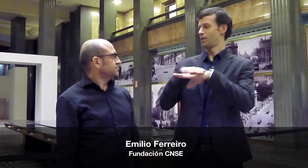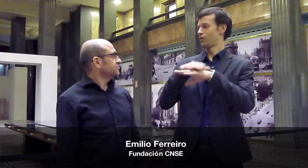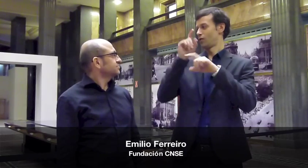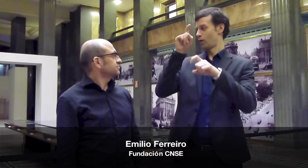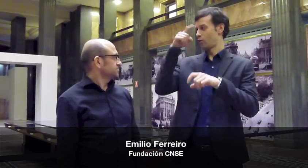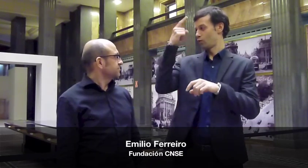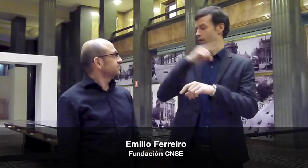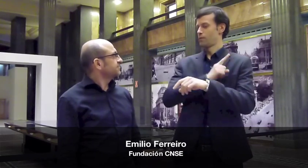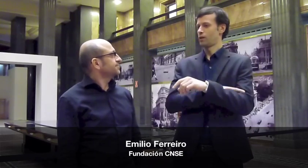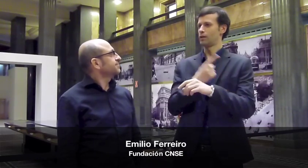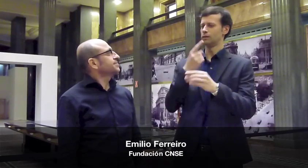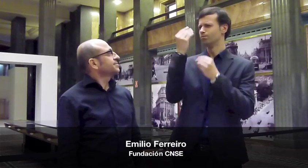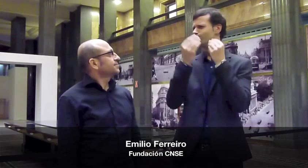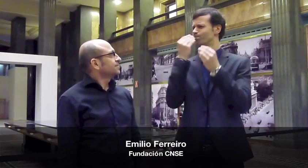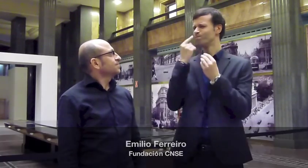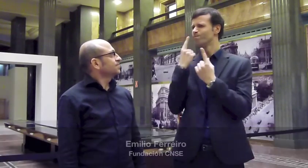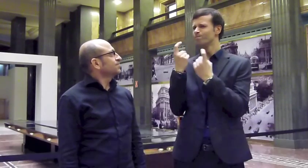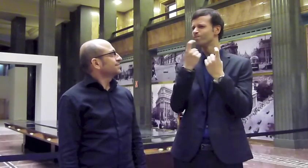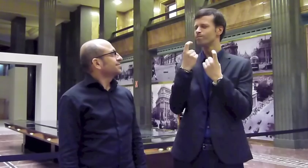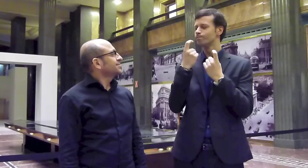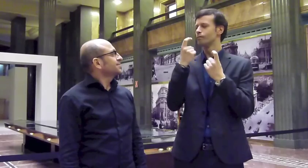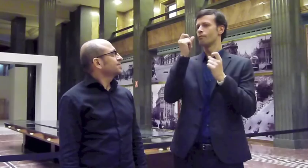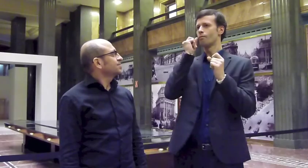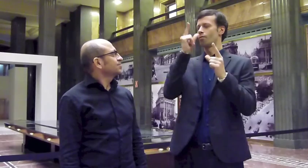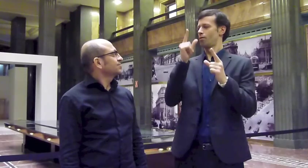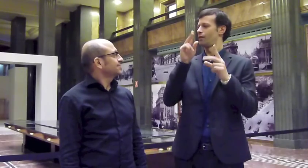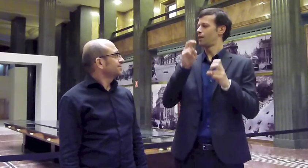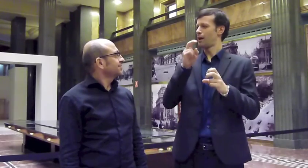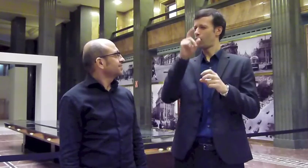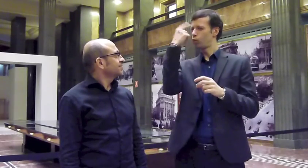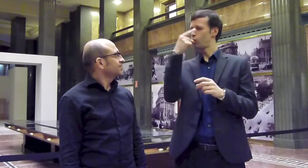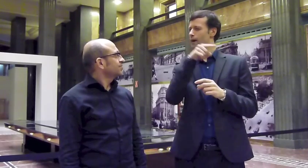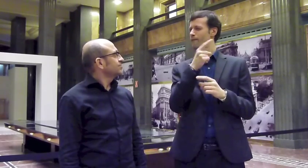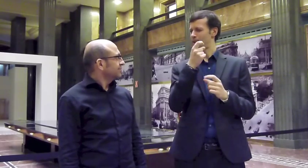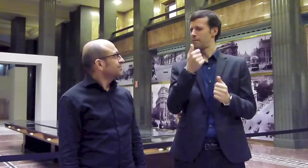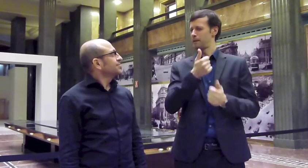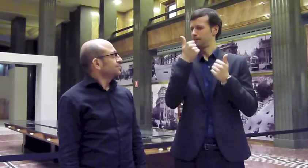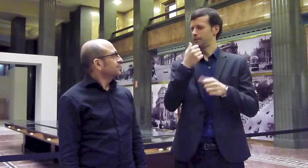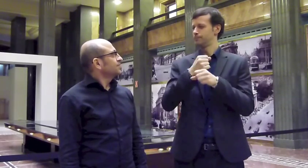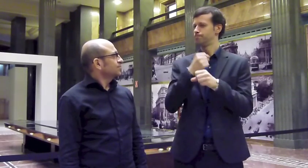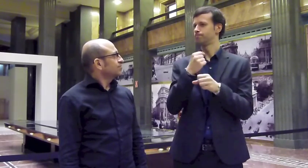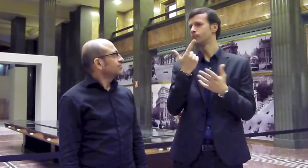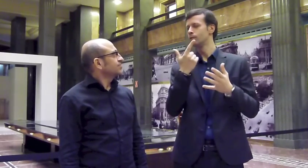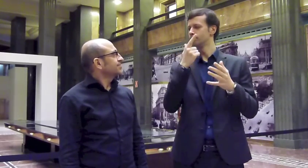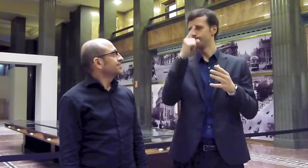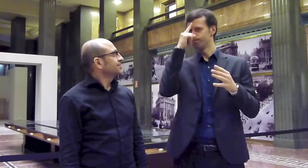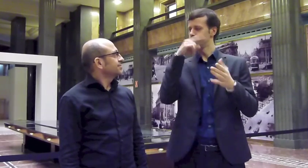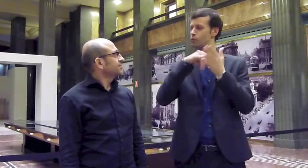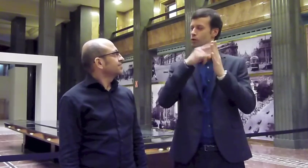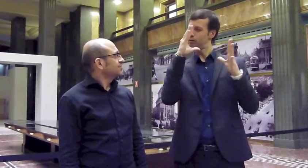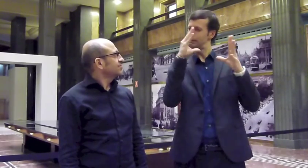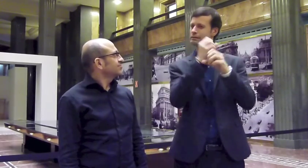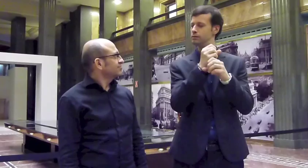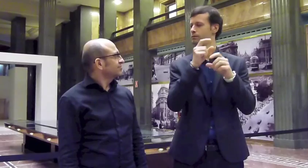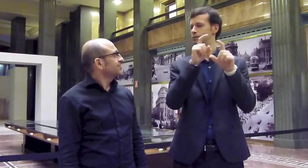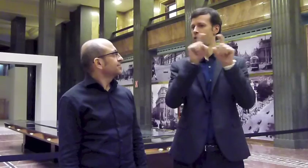se ha llevado a cabo por un proyecto del Ministerio de Cultura y Deporte, en el que nos dimos cuenta que la cultura había que trabajarla y